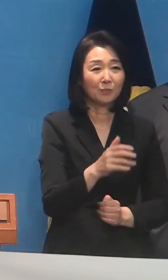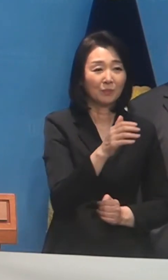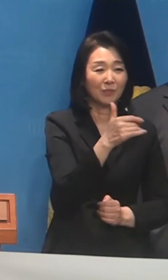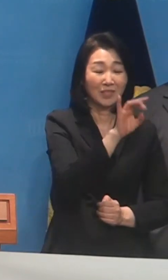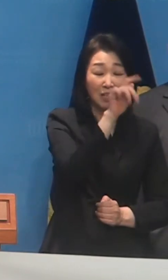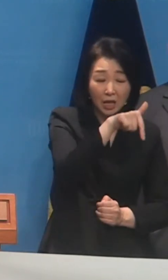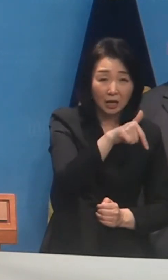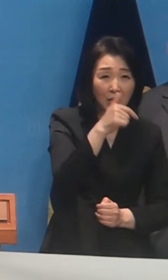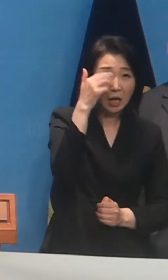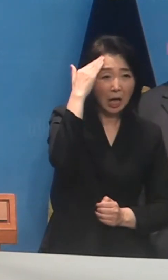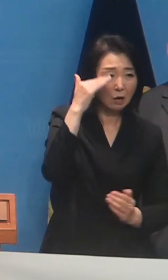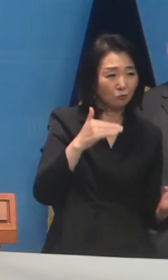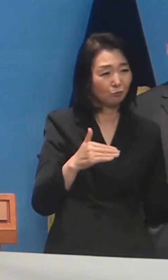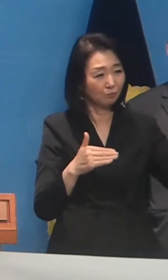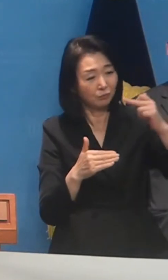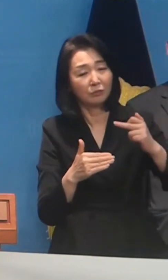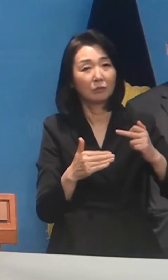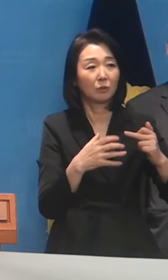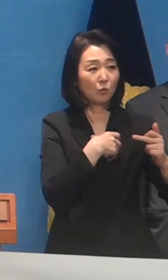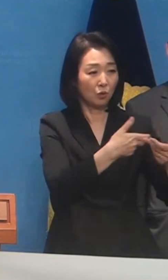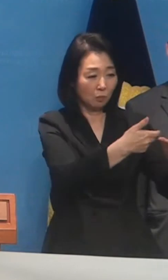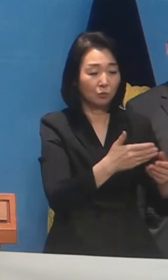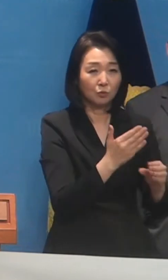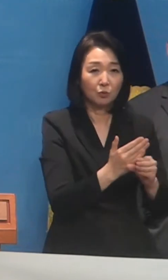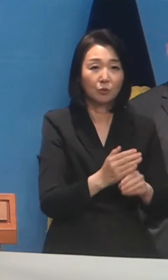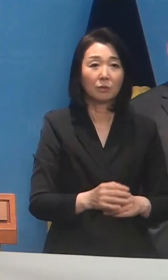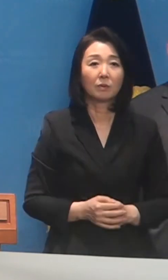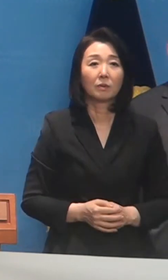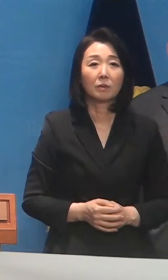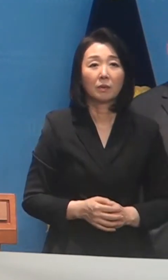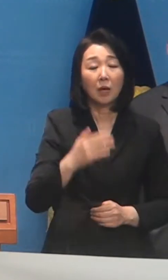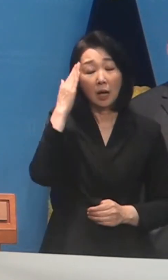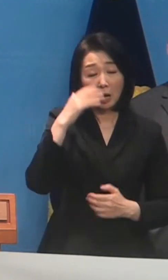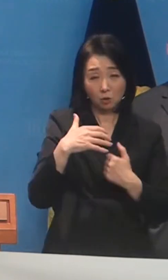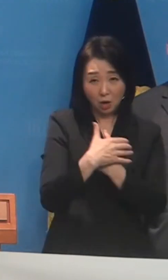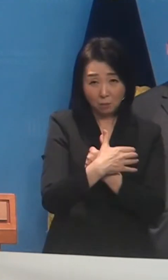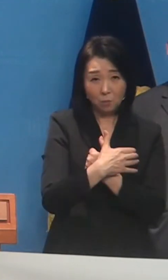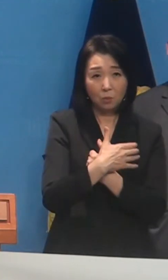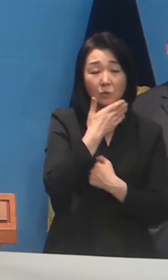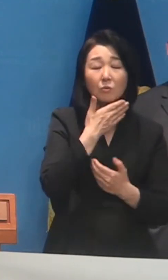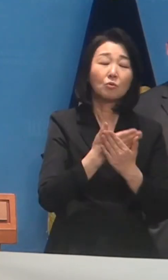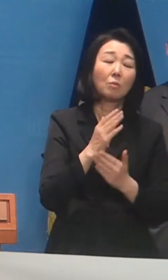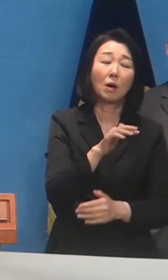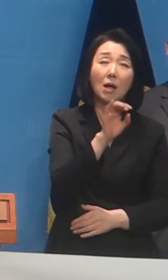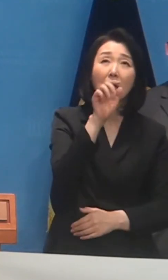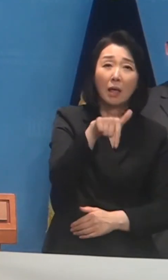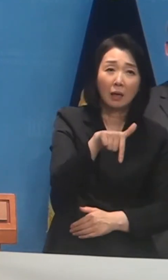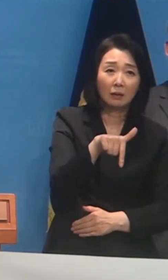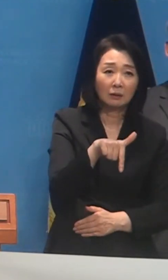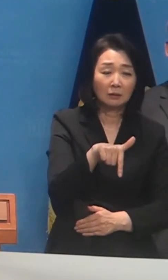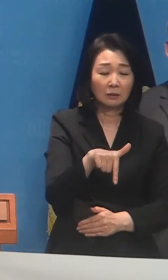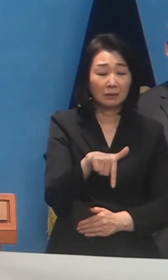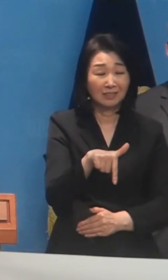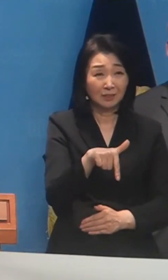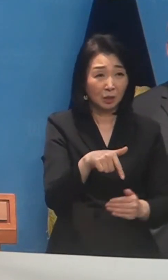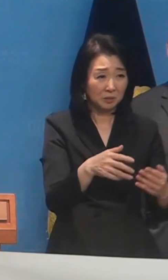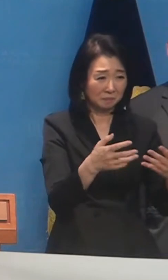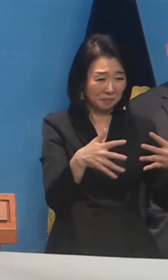있다. 그럼에도 불구하고 우리 안보의 최대 위협인 핵무기를 의제해서